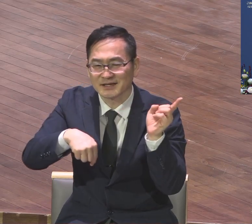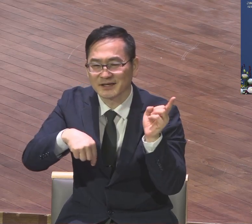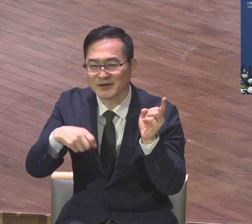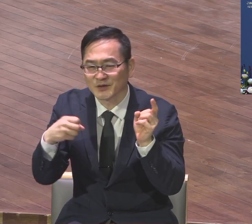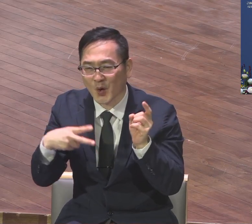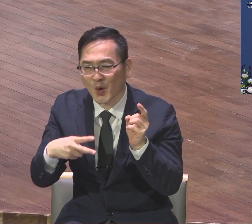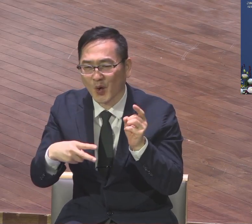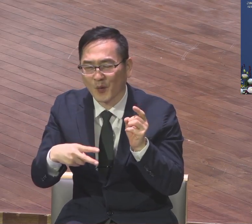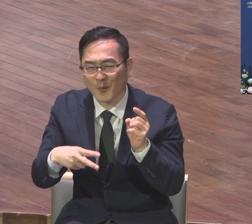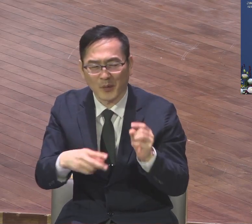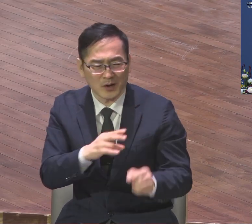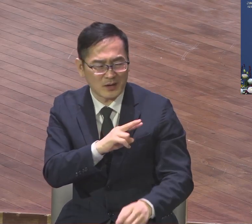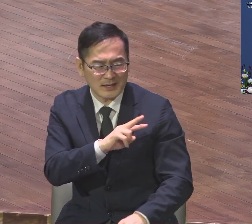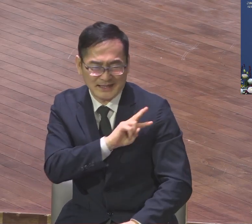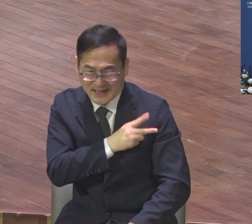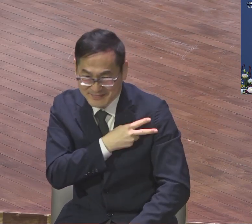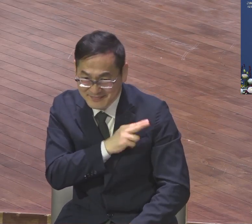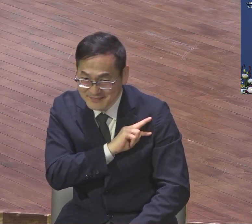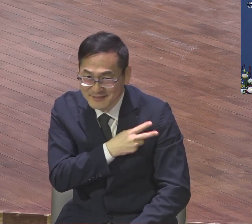모슬렘의 그 마호멧 아닙니다.